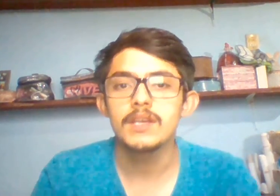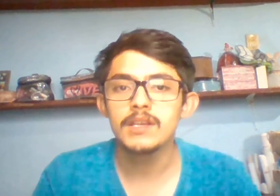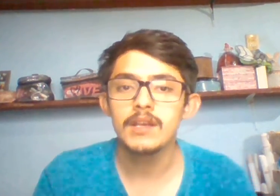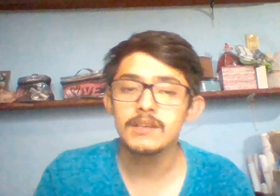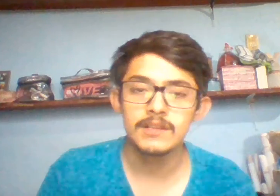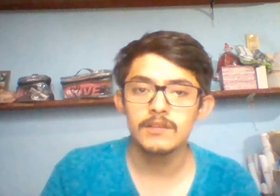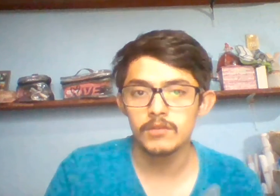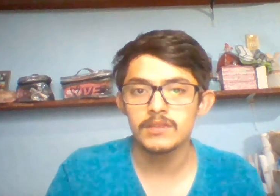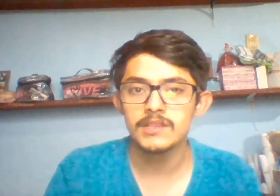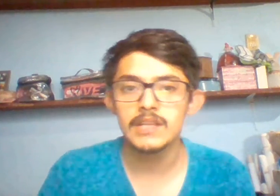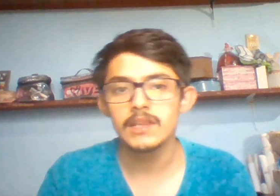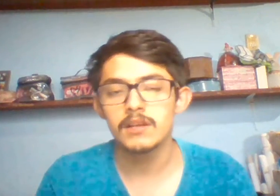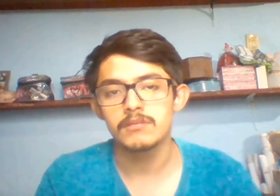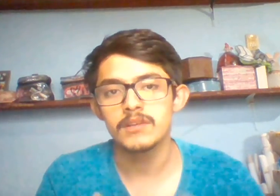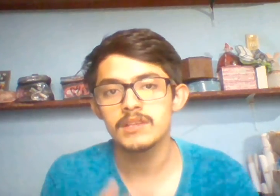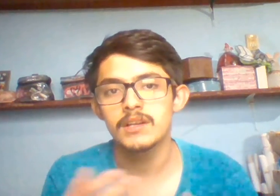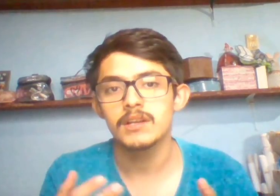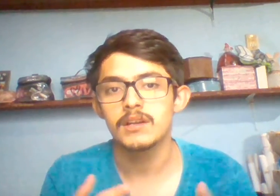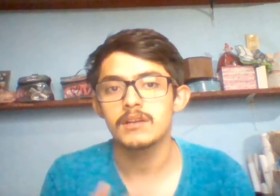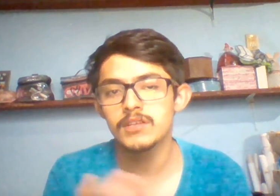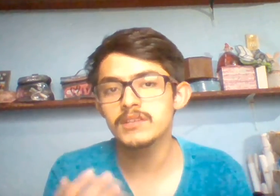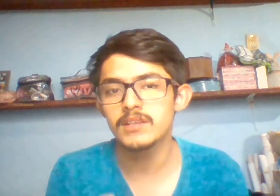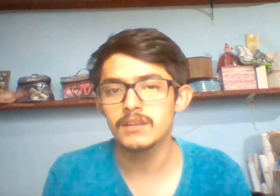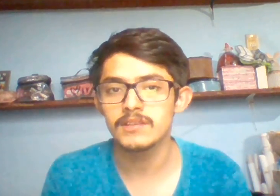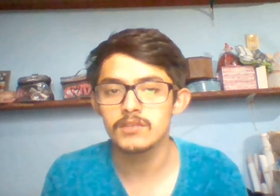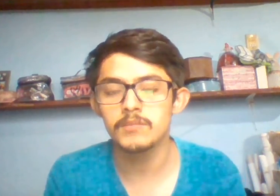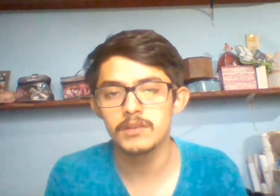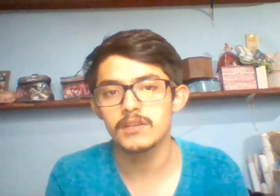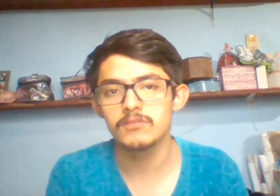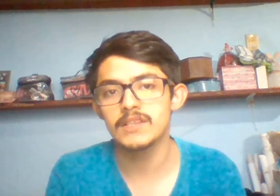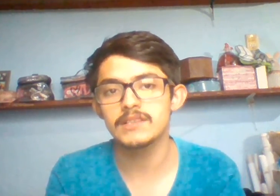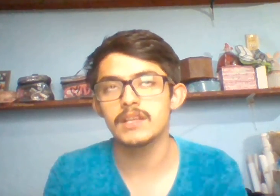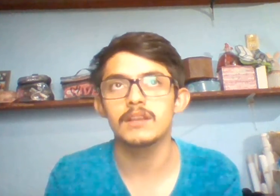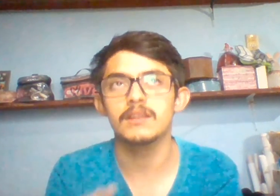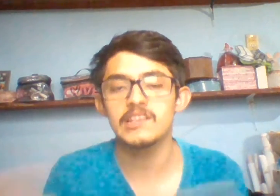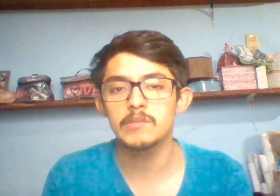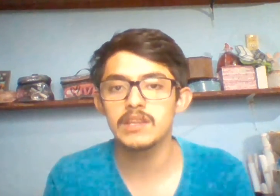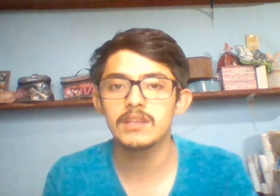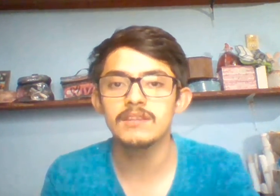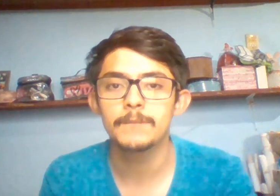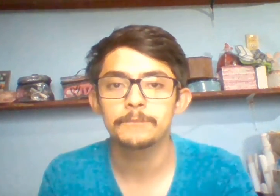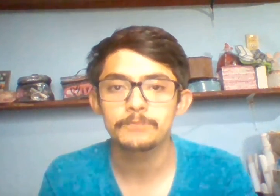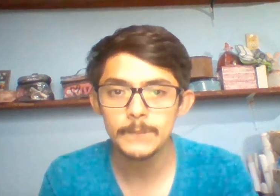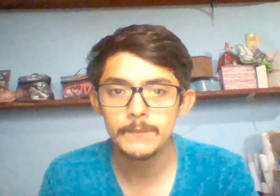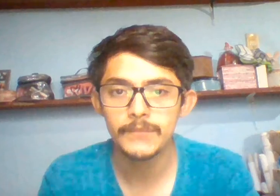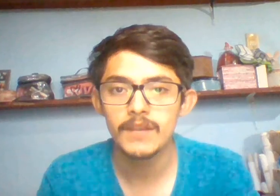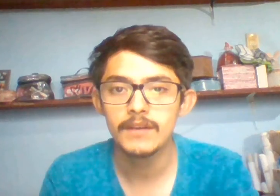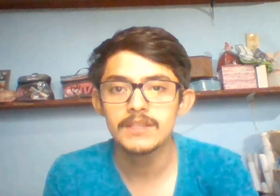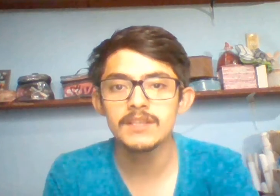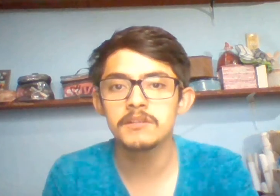Y este estándar o esta, sí, estandarización, porque es un estándar de las medidas, tiene en